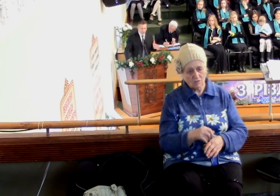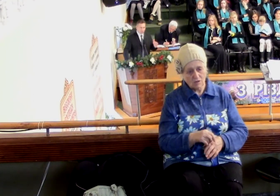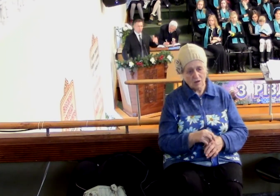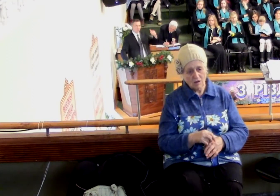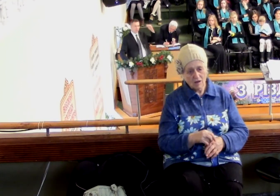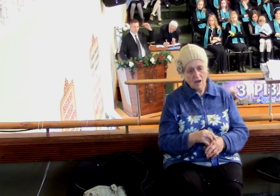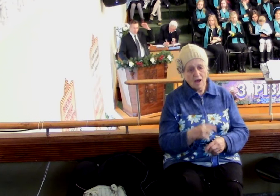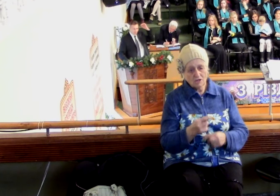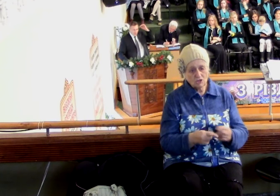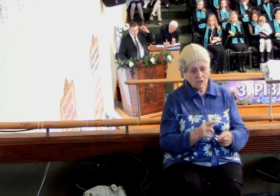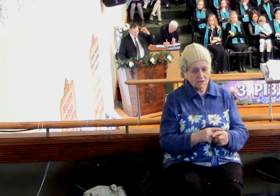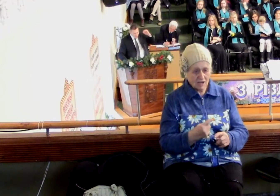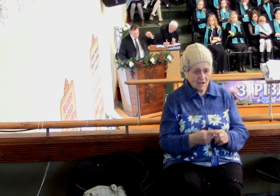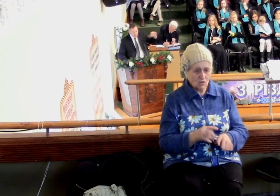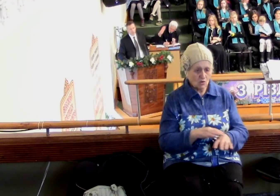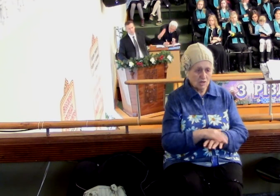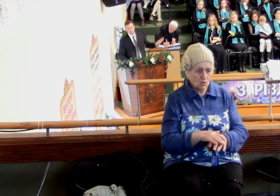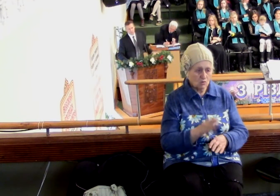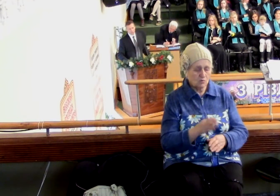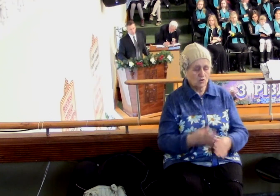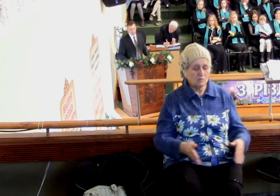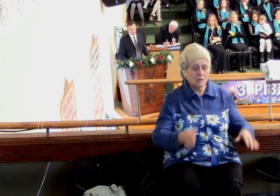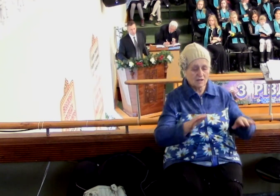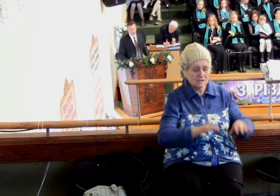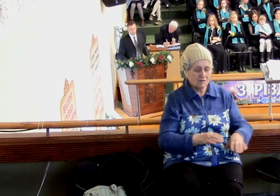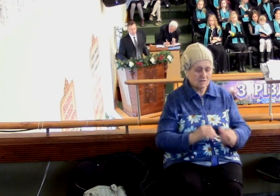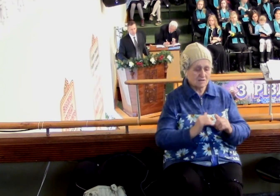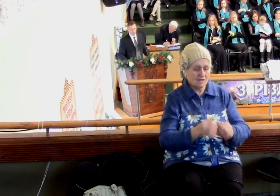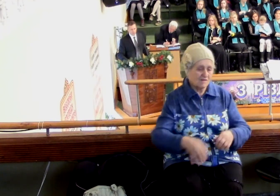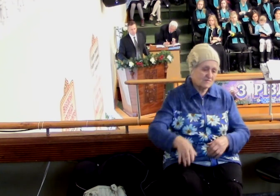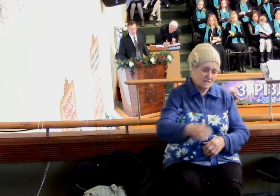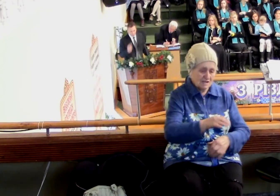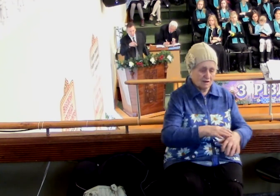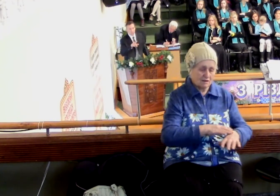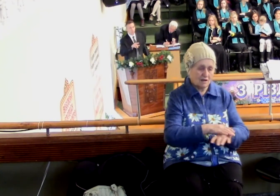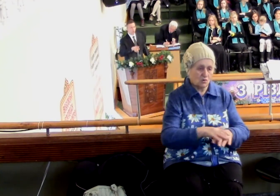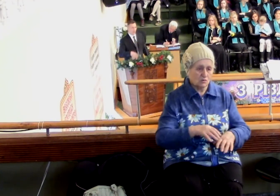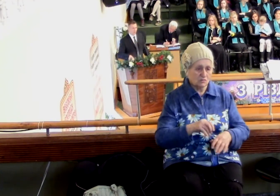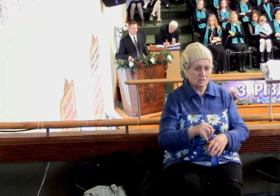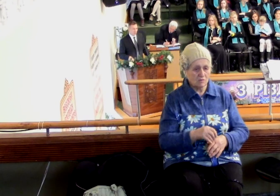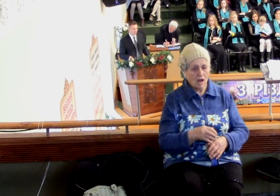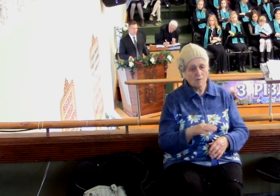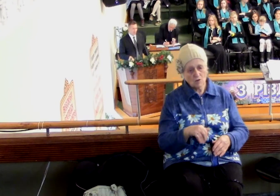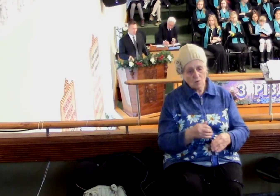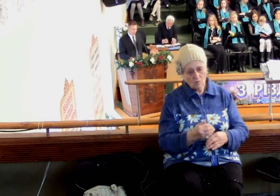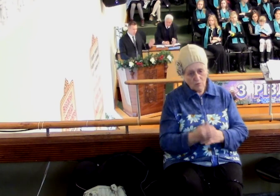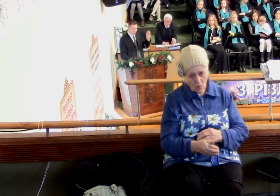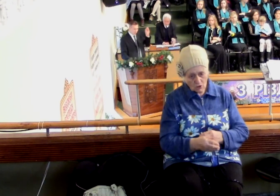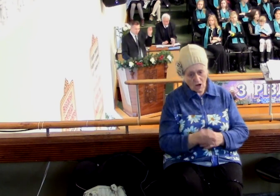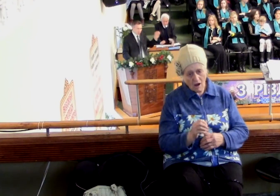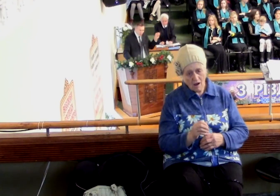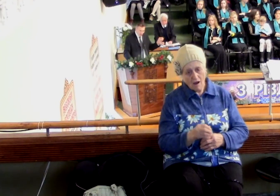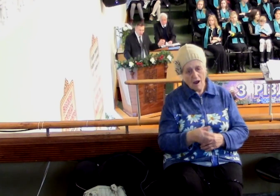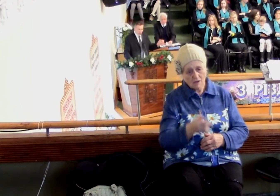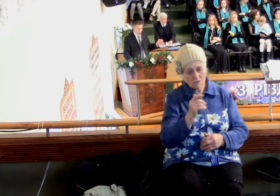народ придет благословение для всех народов земли». А чуть-чуть позже Господь сказал Аврааму: